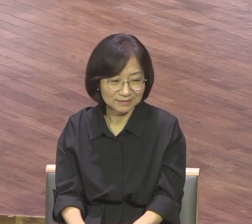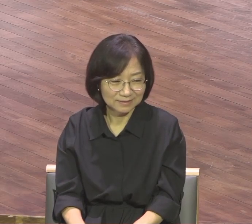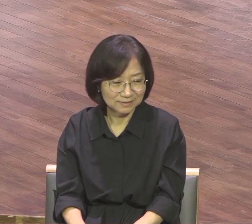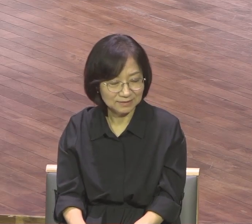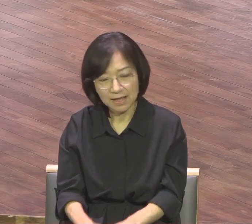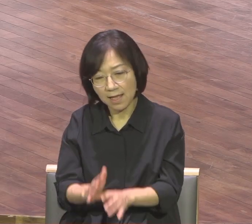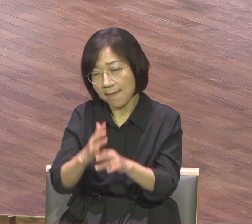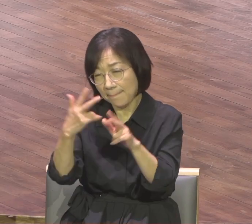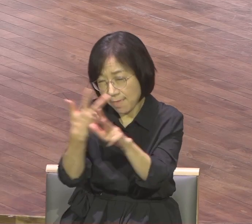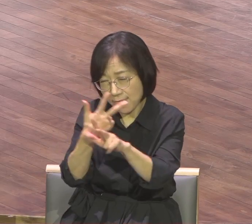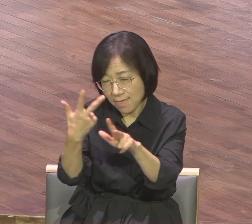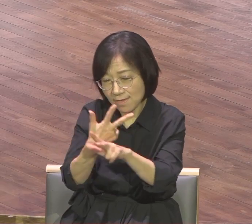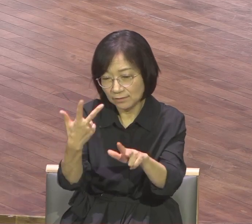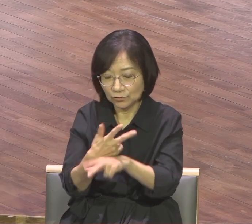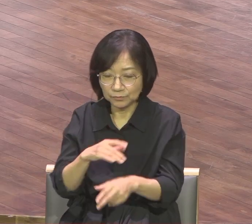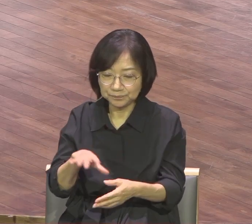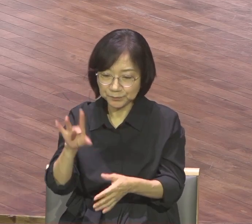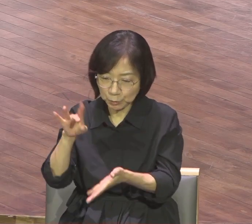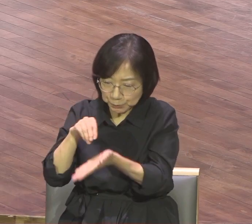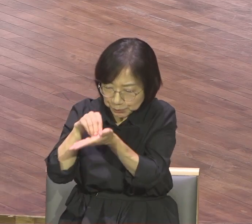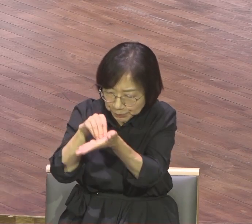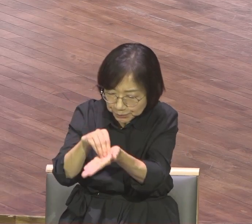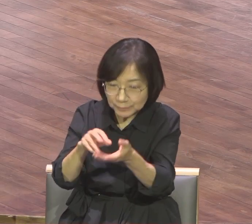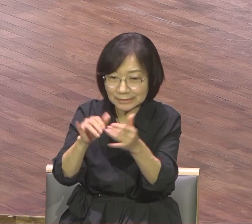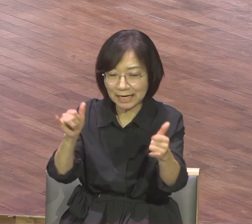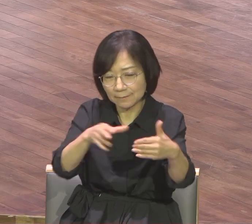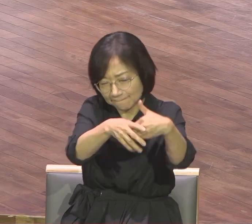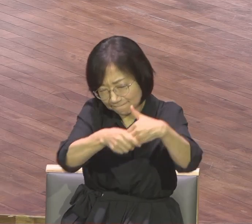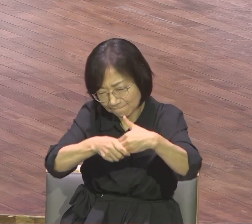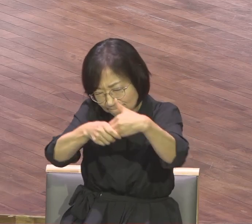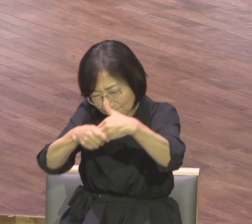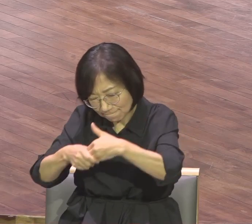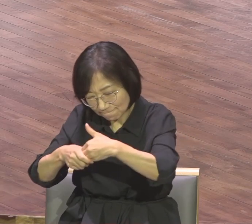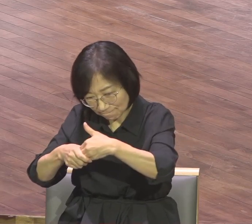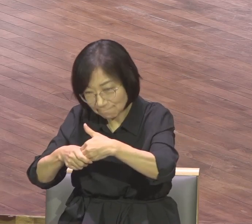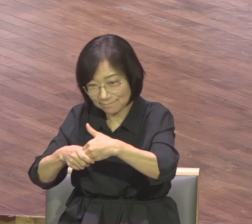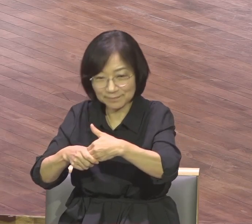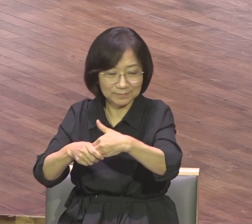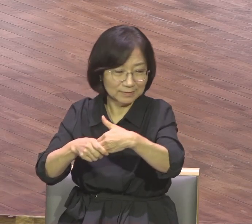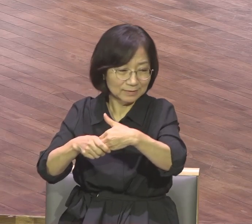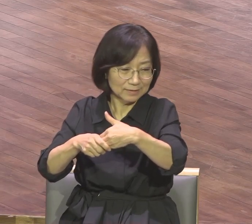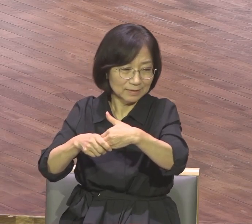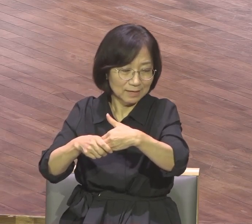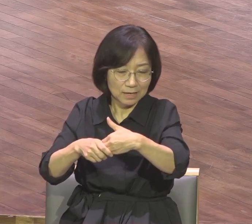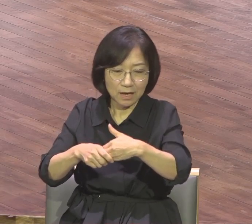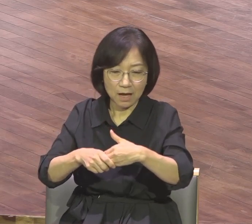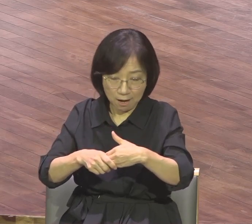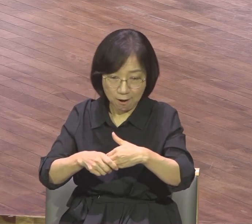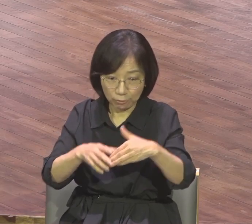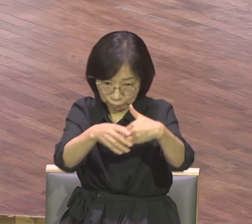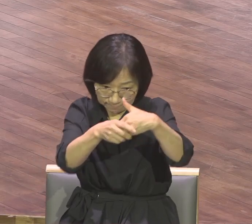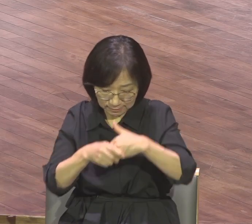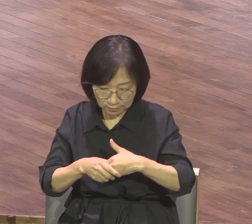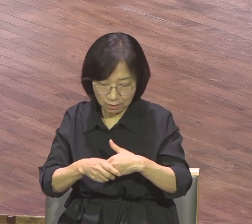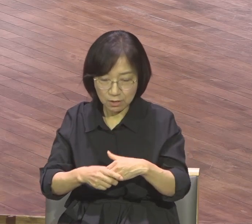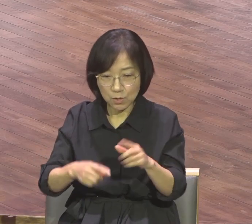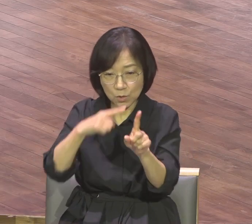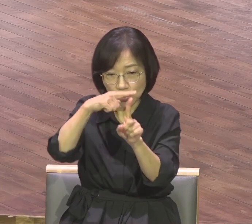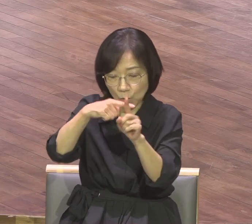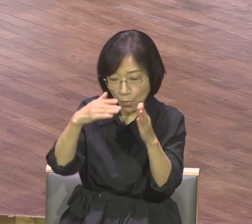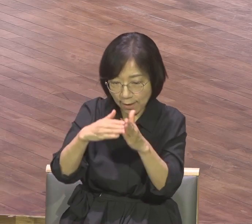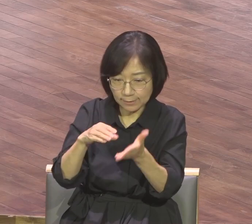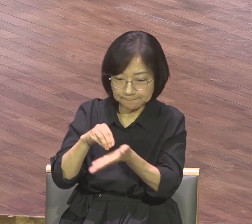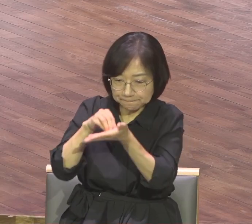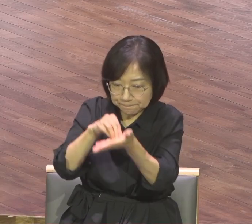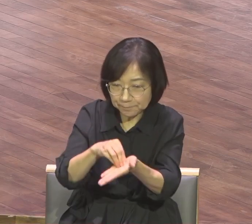매주 새 가족을 초청해서 교회를 인도하는 분들, 그분들을 어떻게 쓰든지, 어떻게 합니까? 교회와 예배와 특히